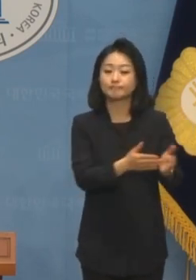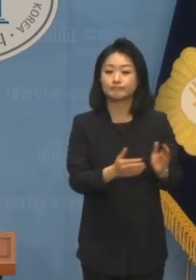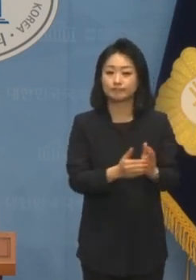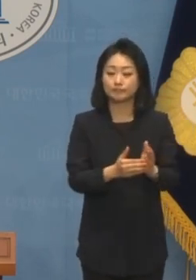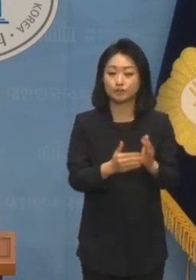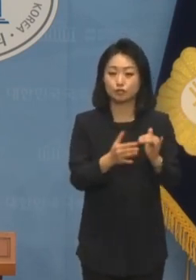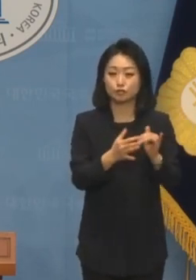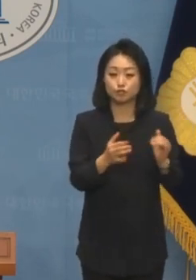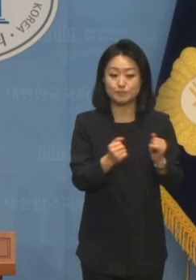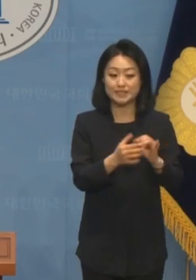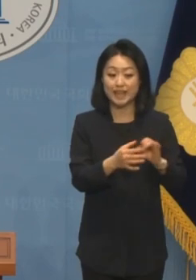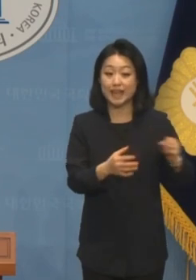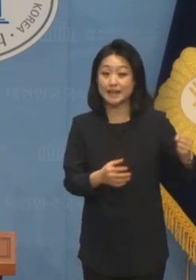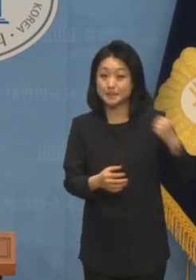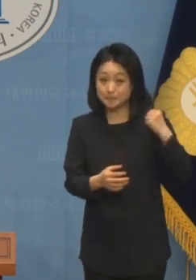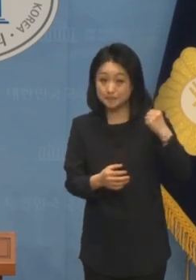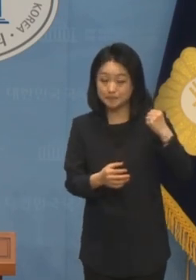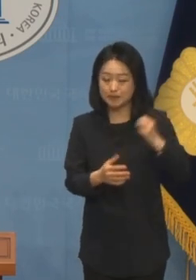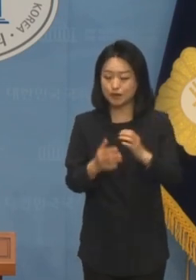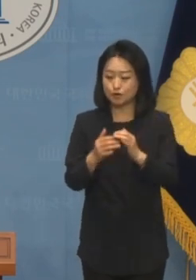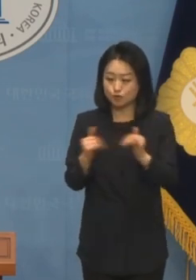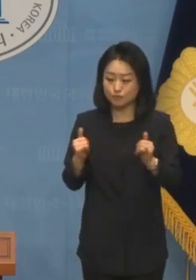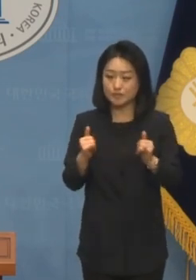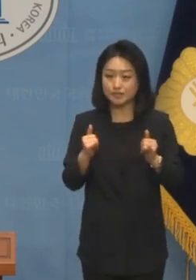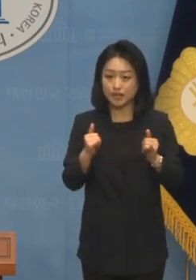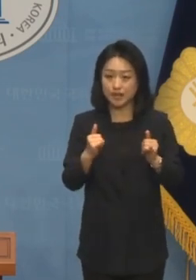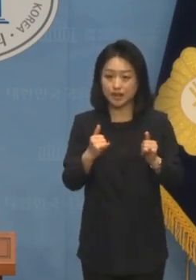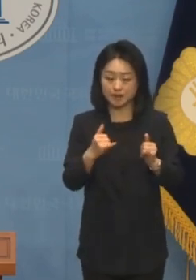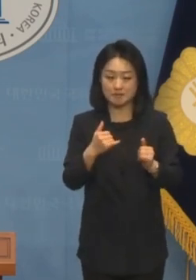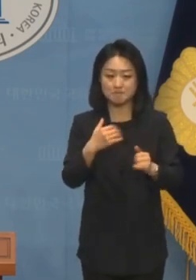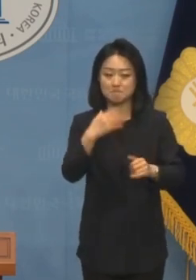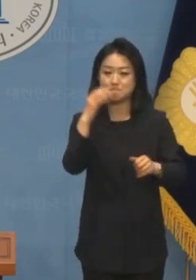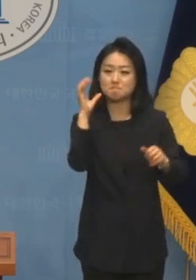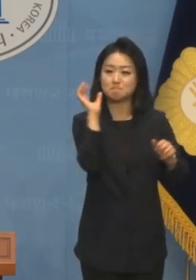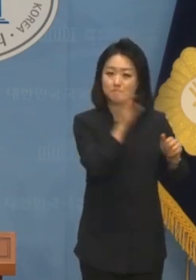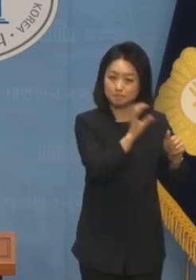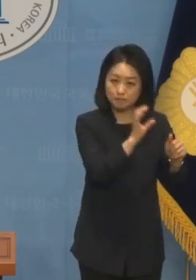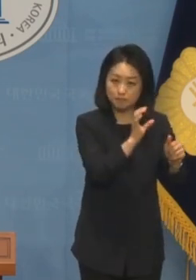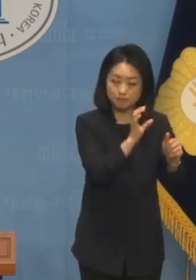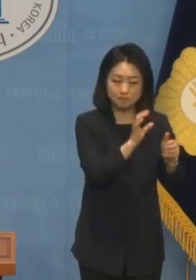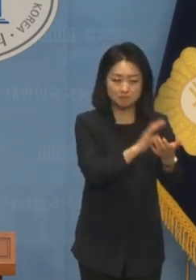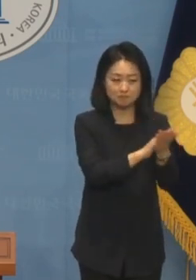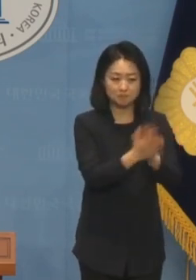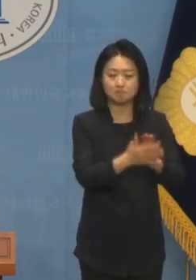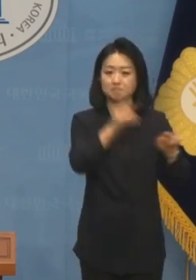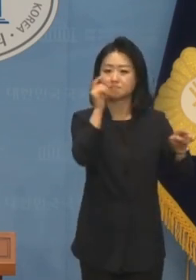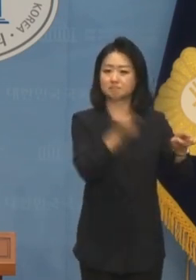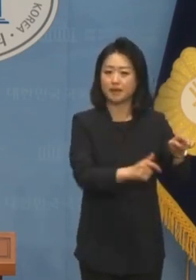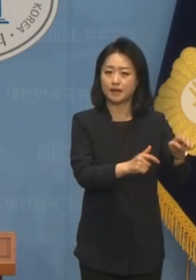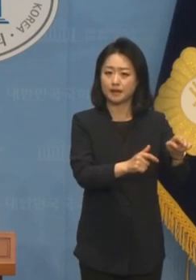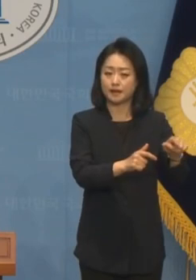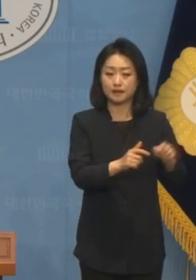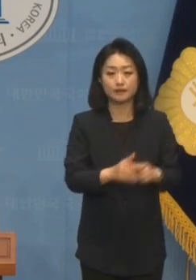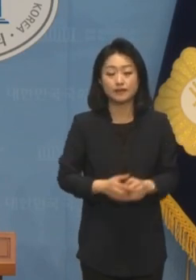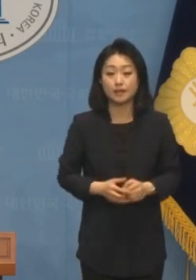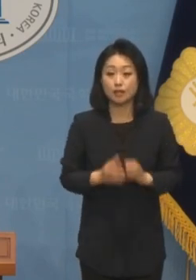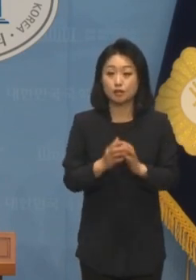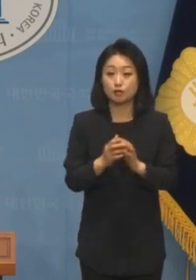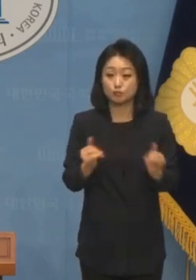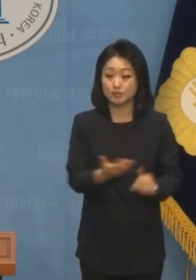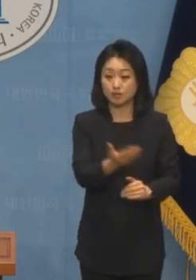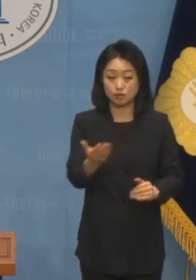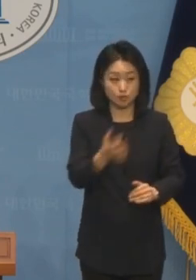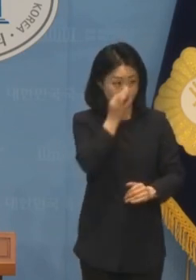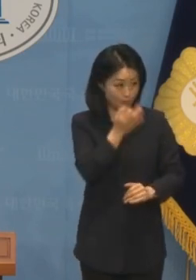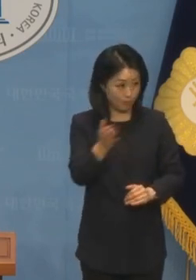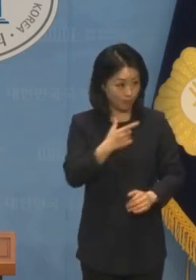국민의힘은 국민의 준엄한 꾸지람과 명령에도 조금도 바뀔 생각이 없음을 국민께 똑똑히